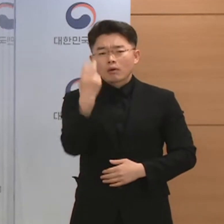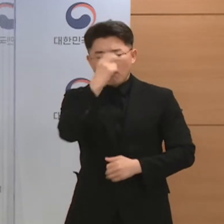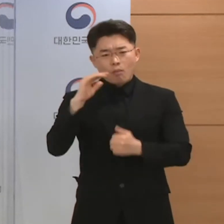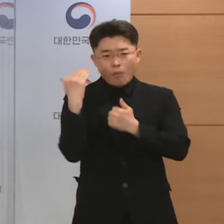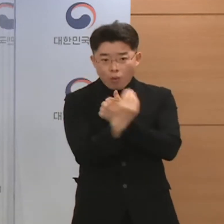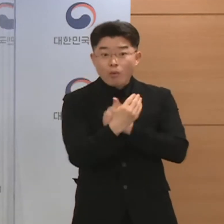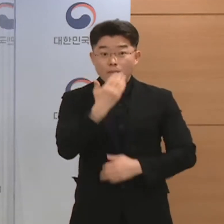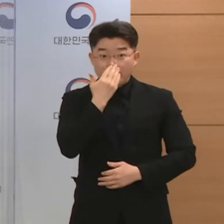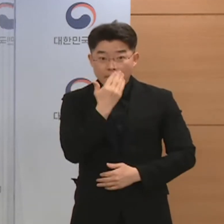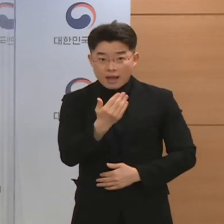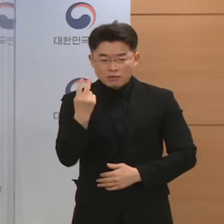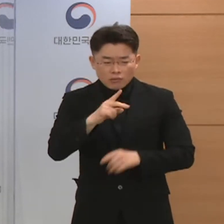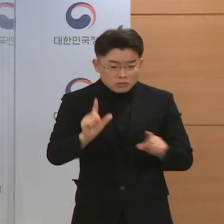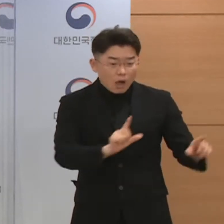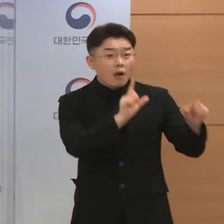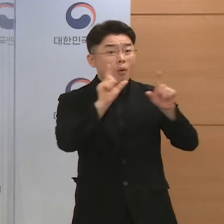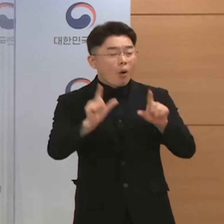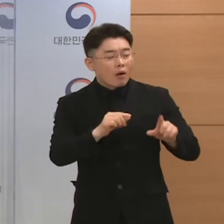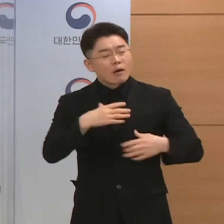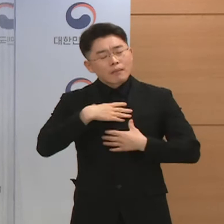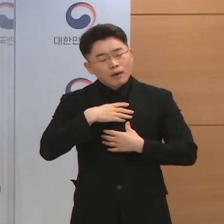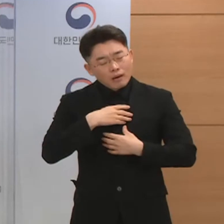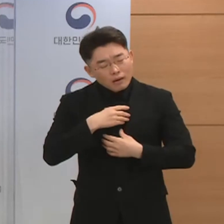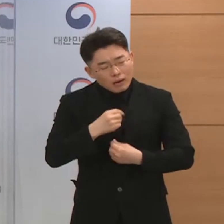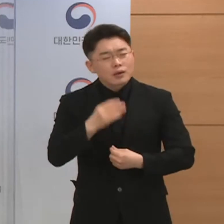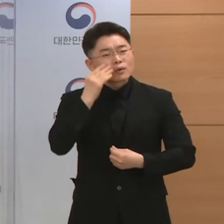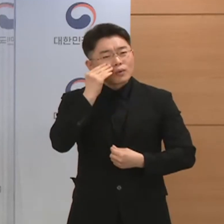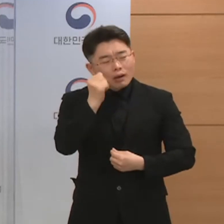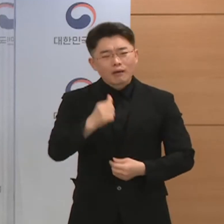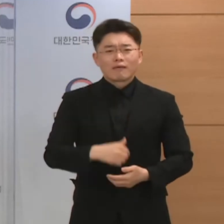있으며 일상생활도 더욱 안심할 수 있습니다.